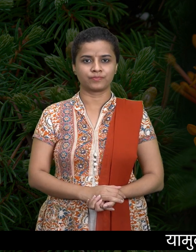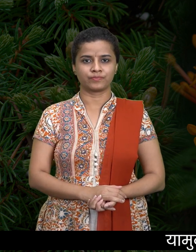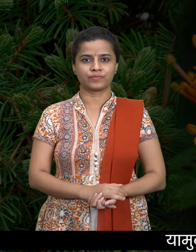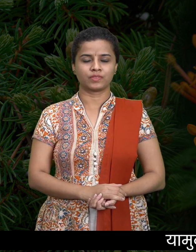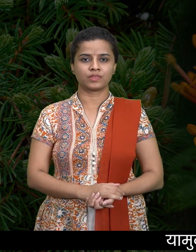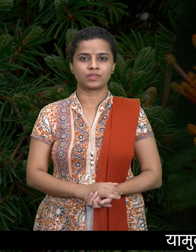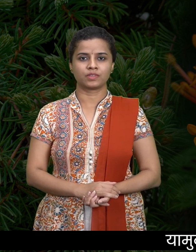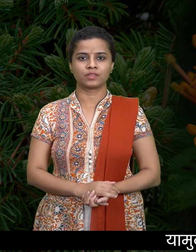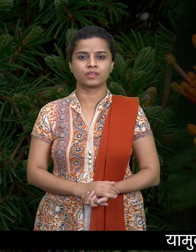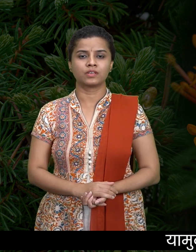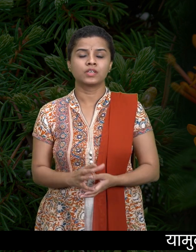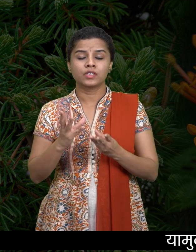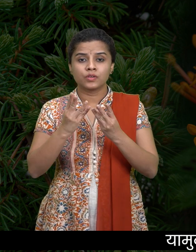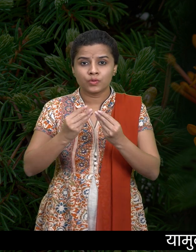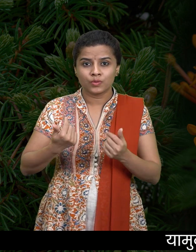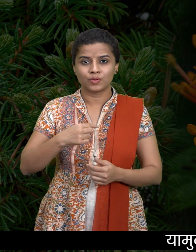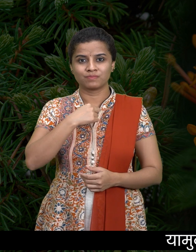यामुळे पेप्टिक अल्सर बरा होतो.